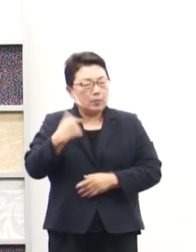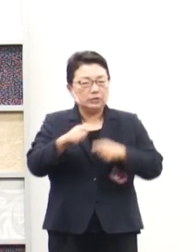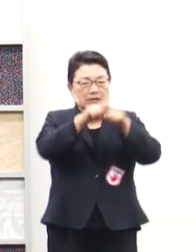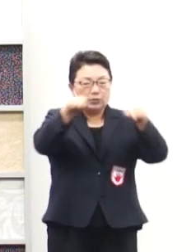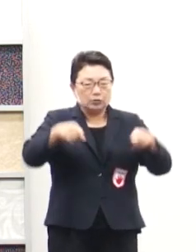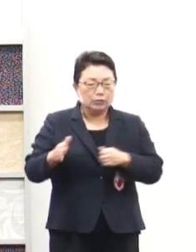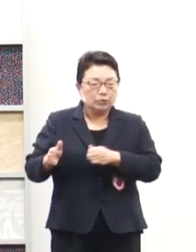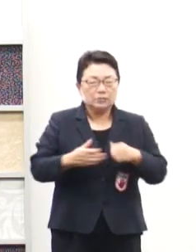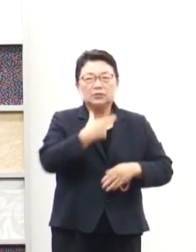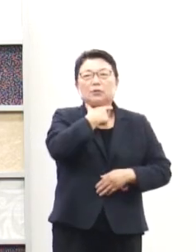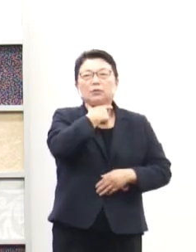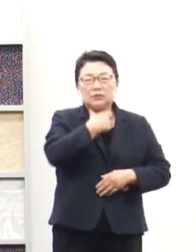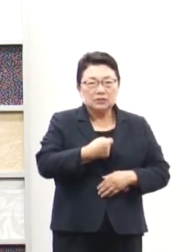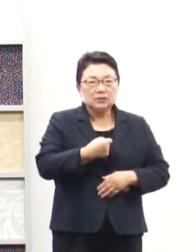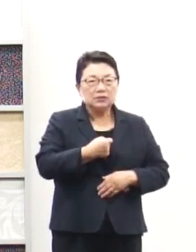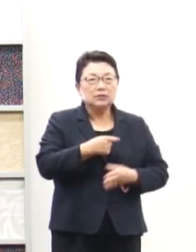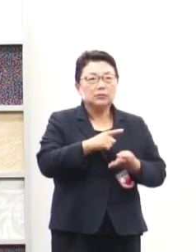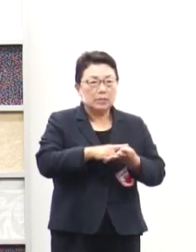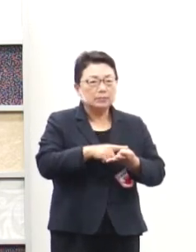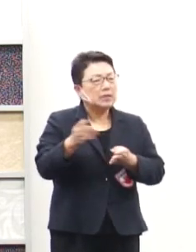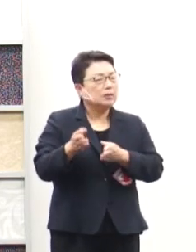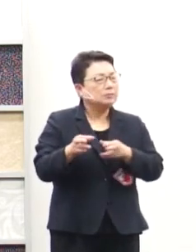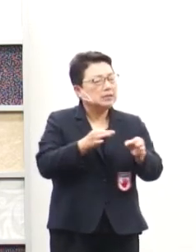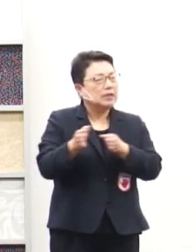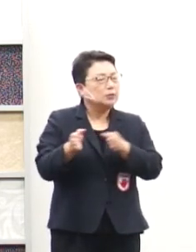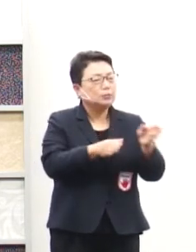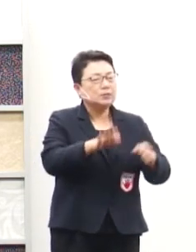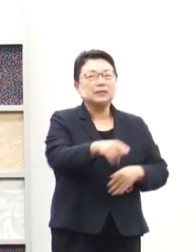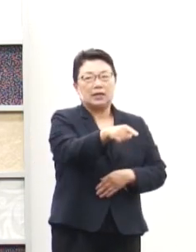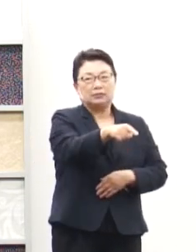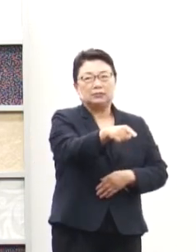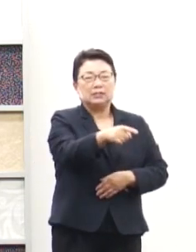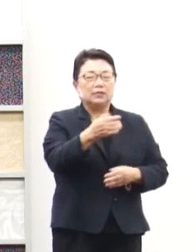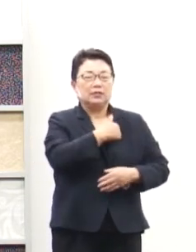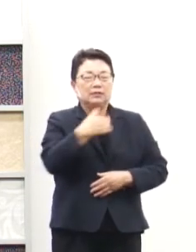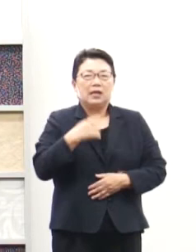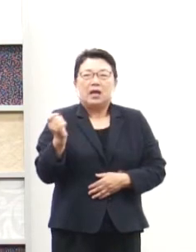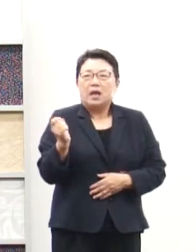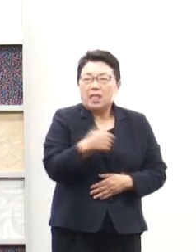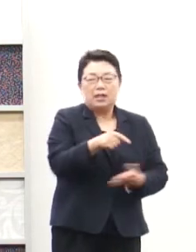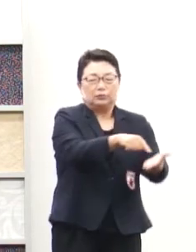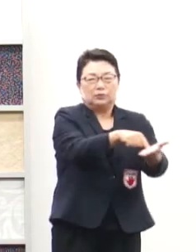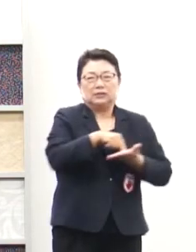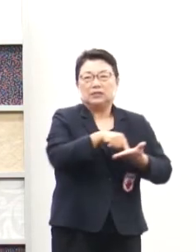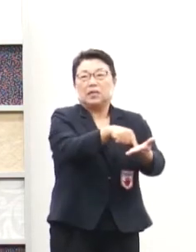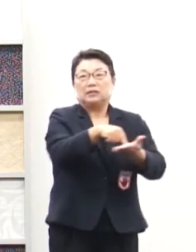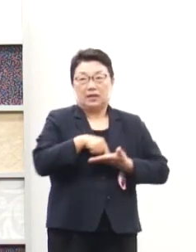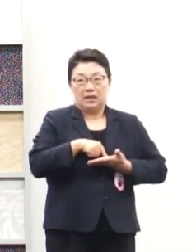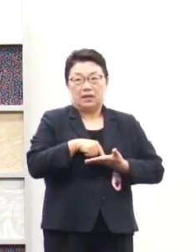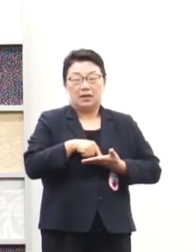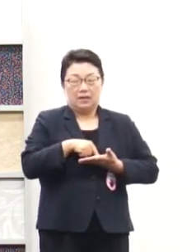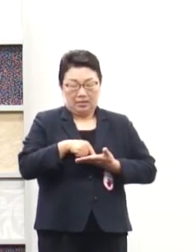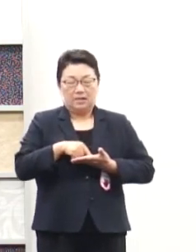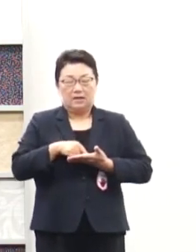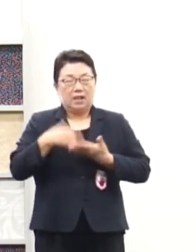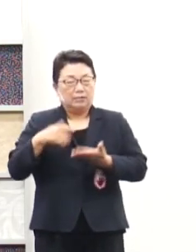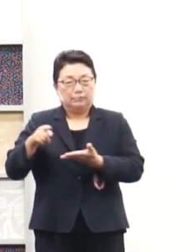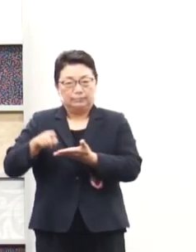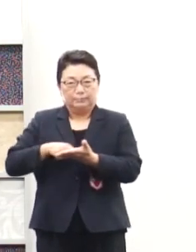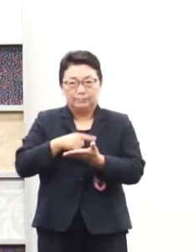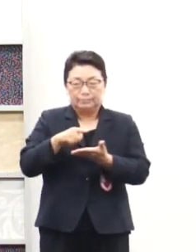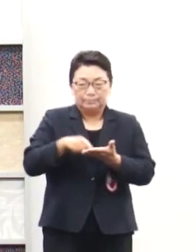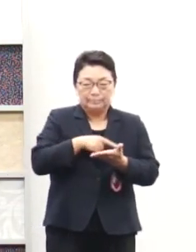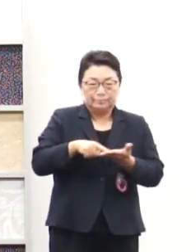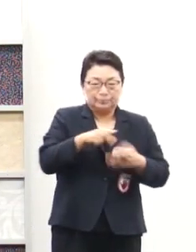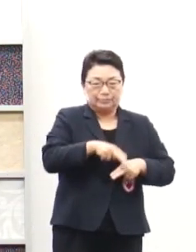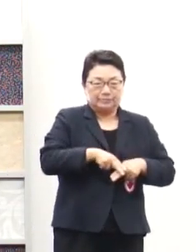知したいので、皆さんもうご準備されていると思うので、できるだけ早く申請をいただき、我々も、最初は集中